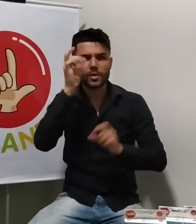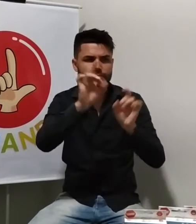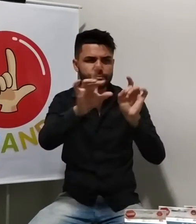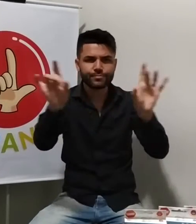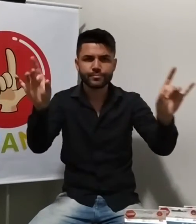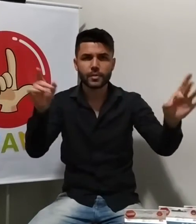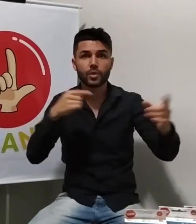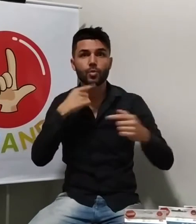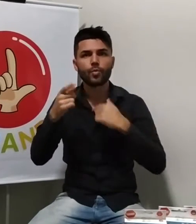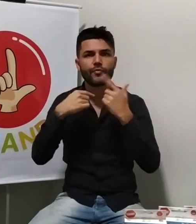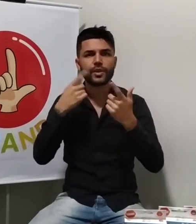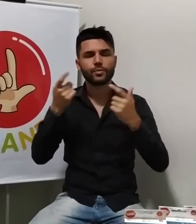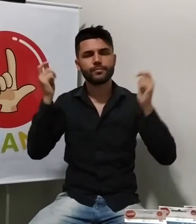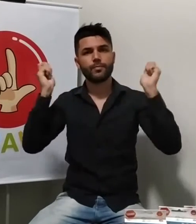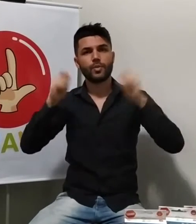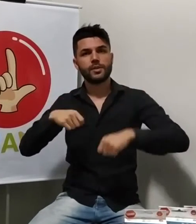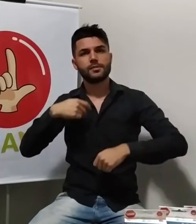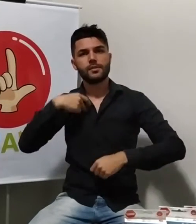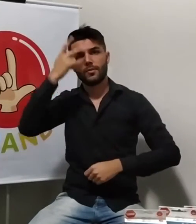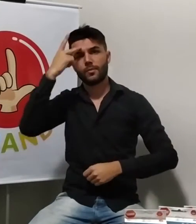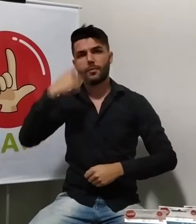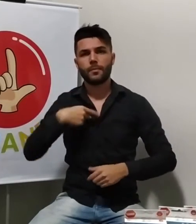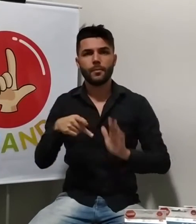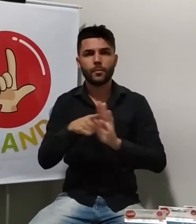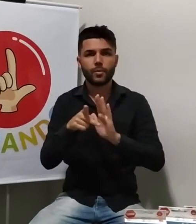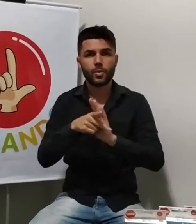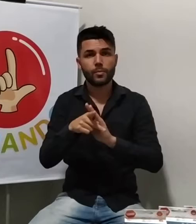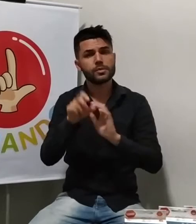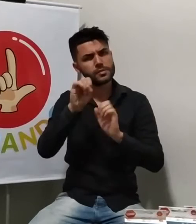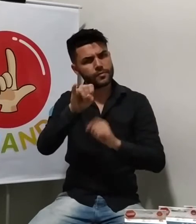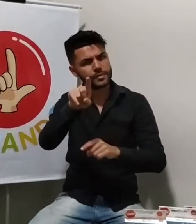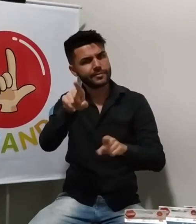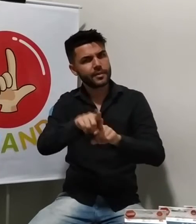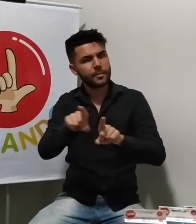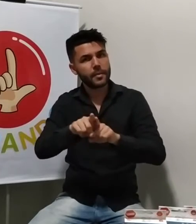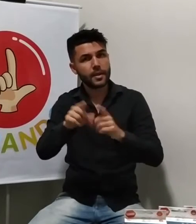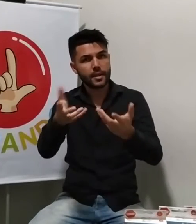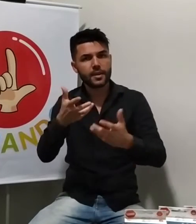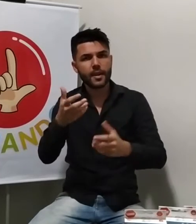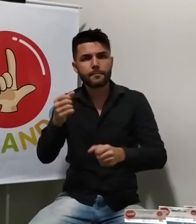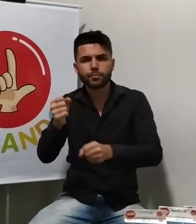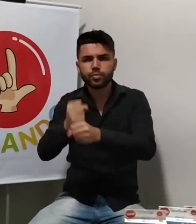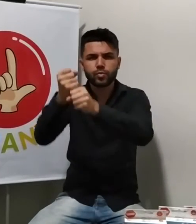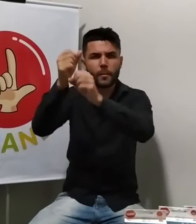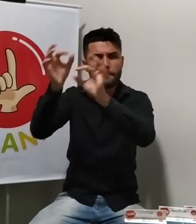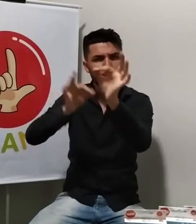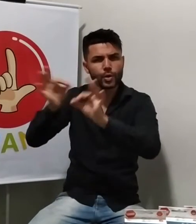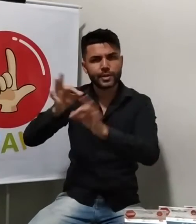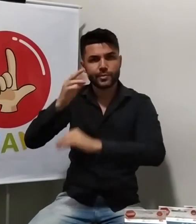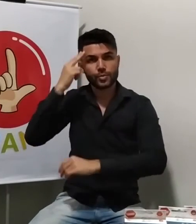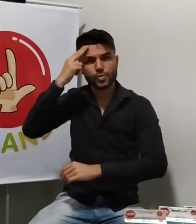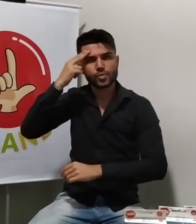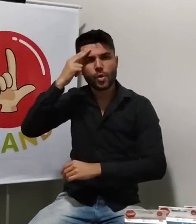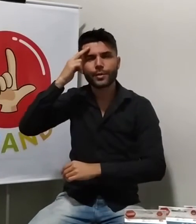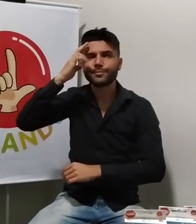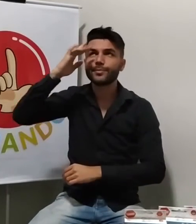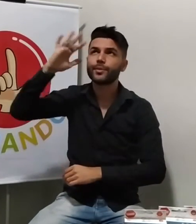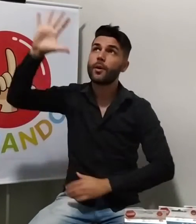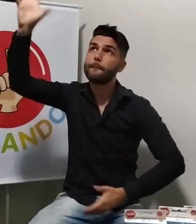você está no lugar certo. Você entra lá em gvcast.com.br e você pode ter acesso a todos os episódios anteriores. Olha, vai lá,